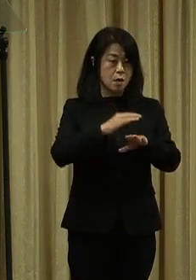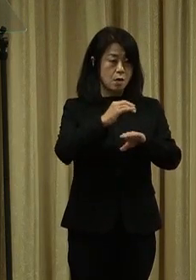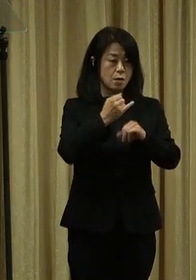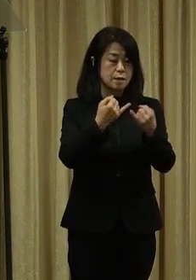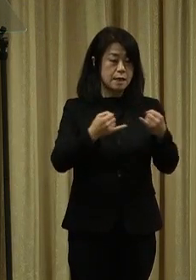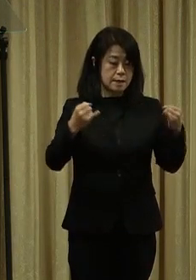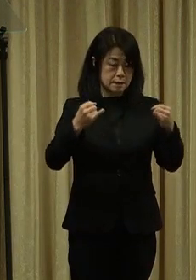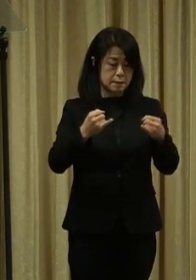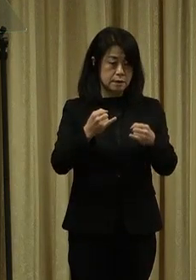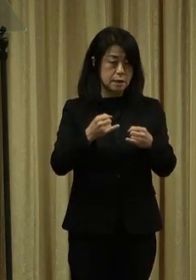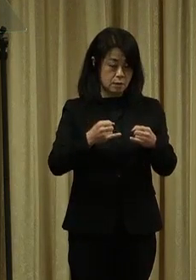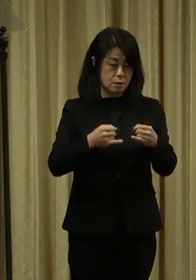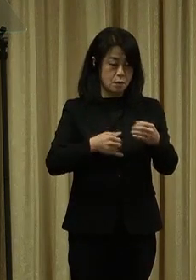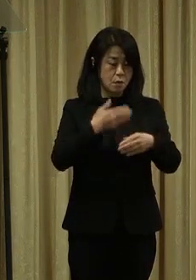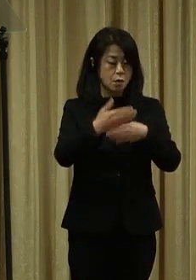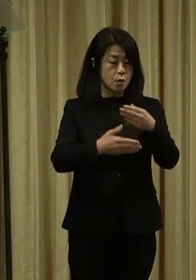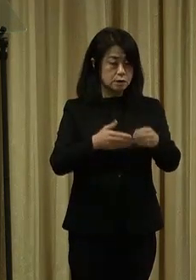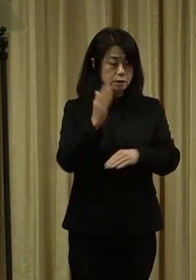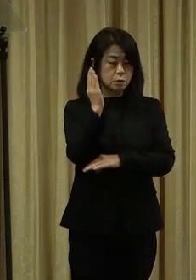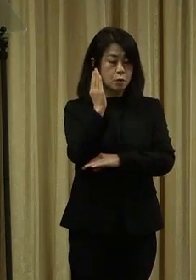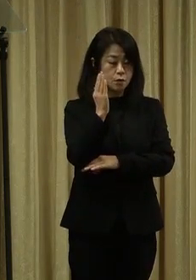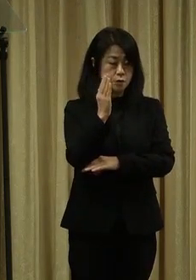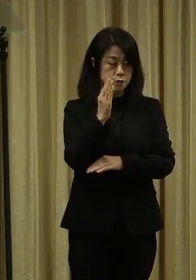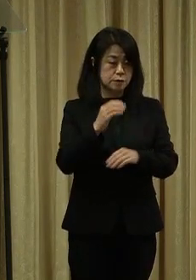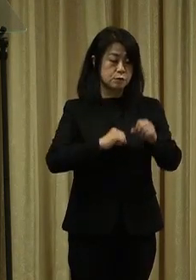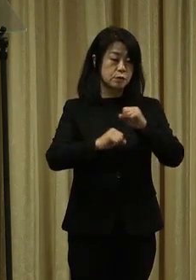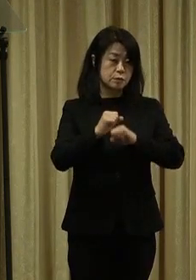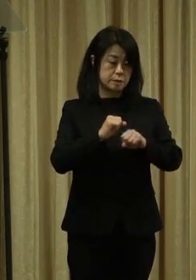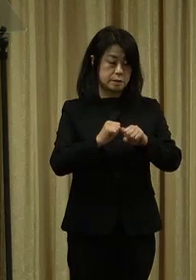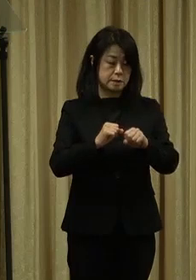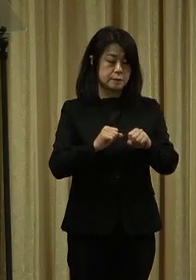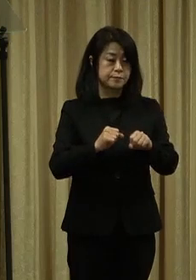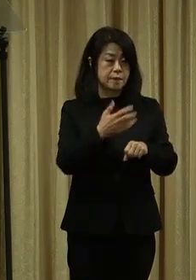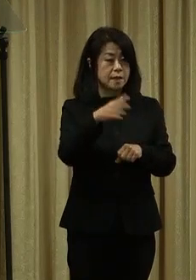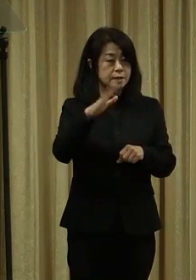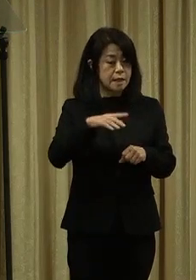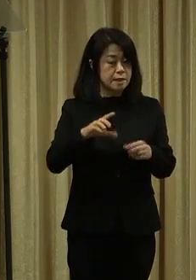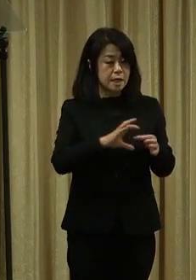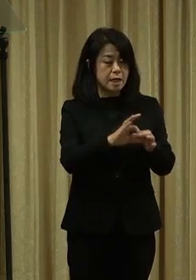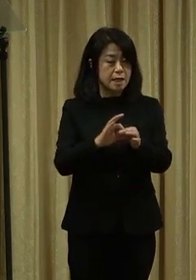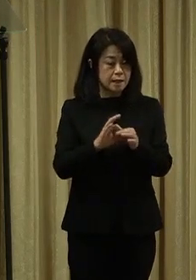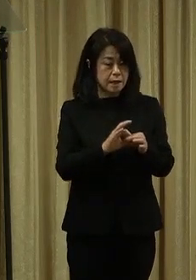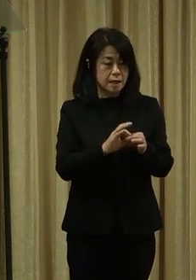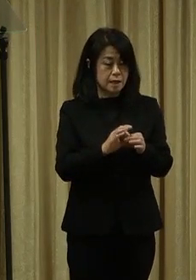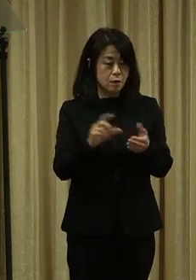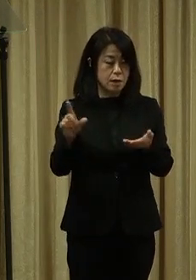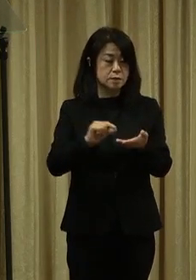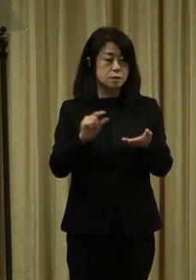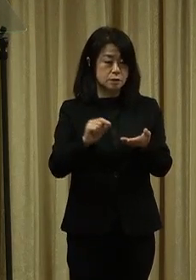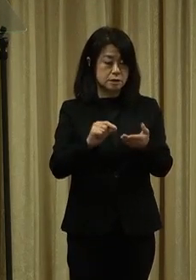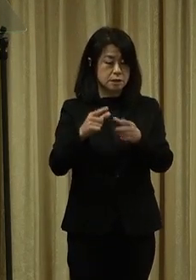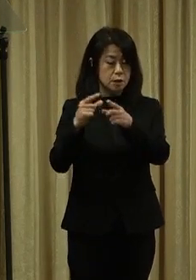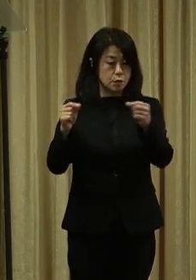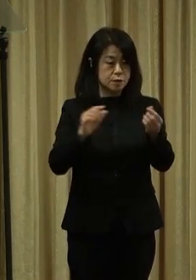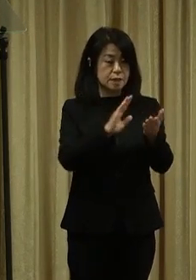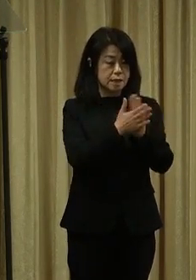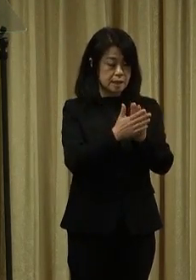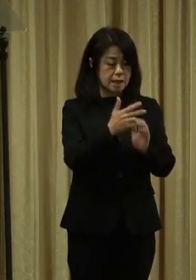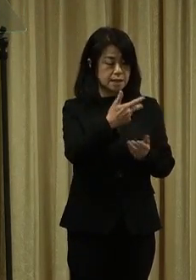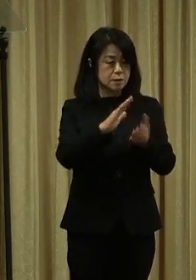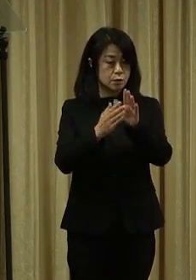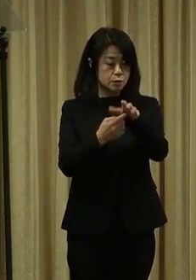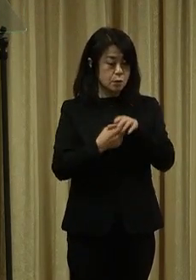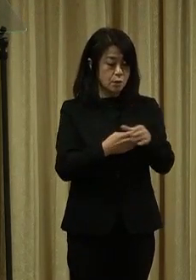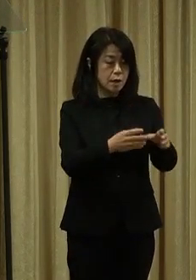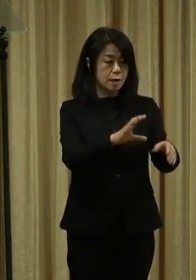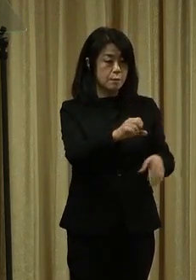時講習への対応に取り組むほか、データ連携基盤の活用により国や県、市町村が保有する